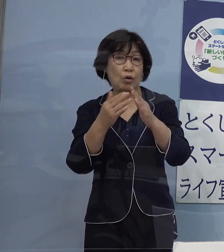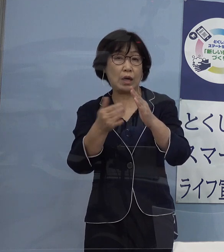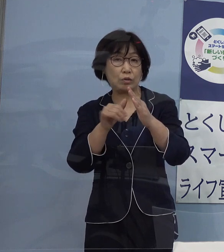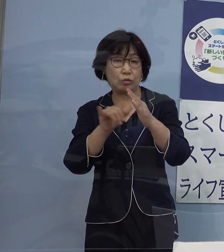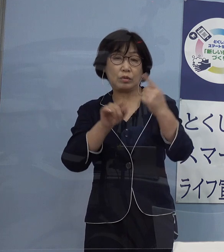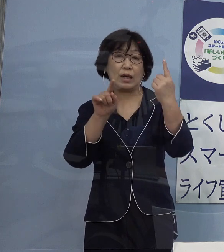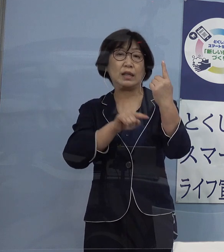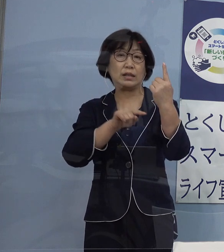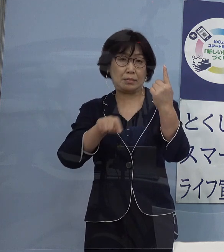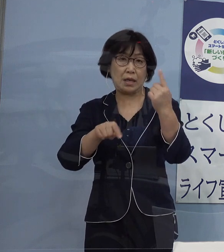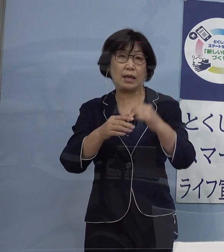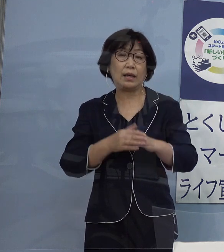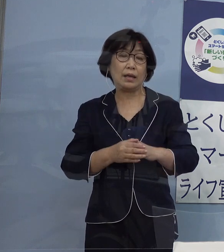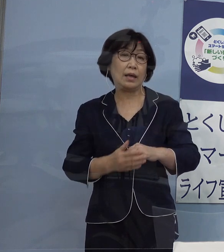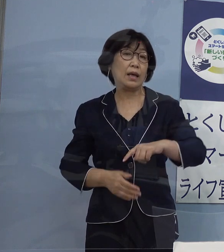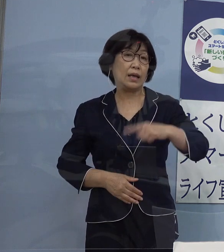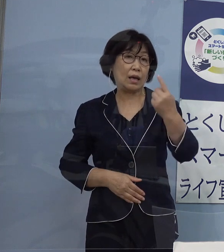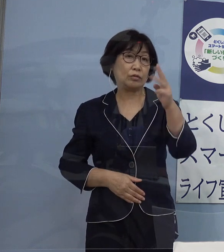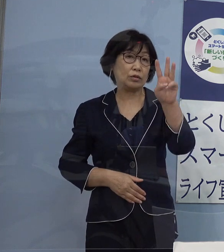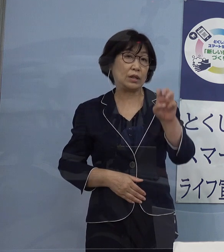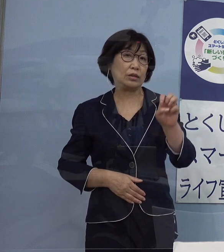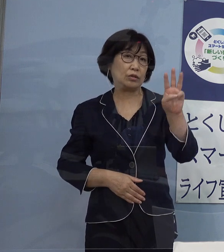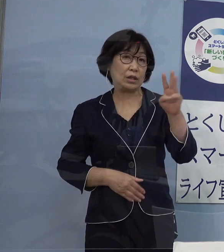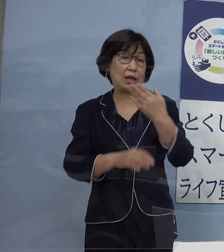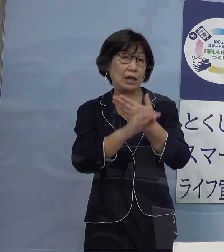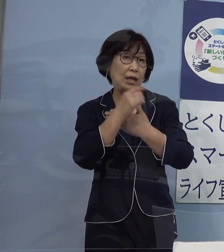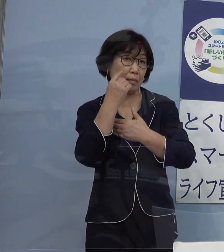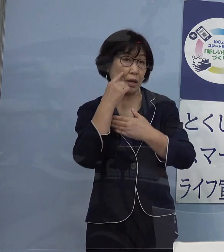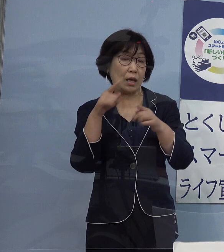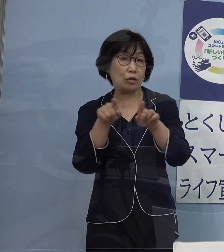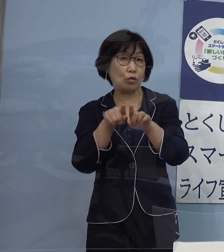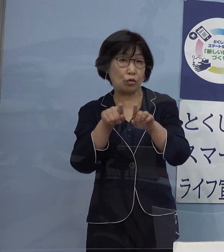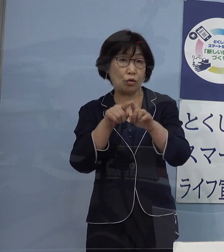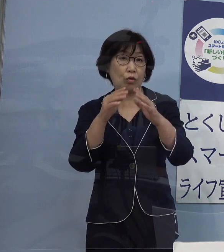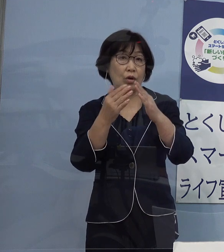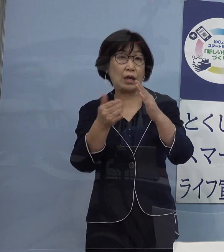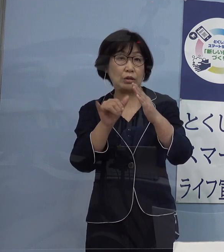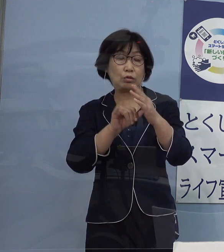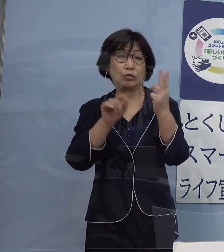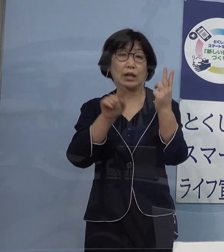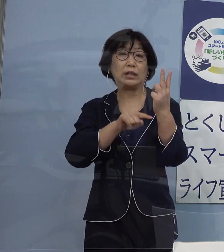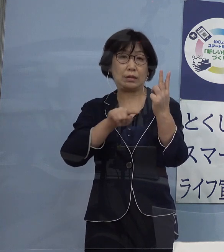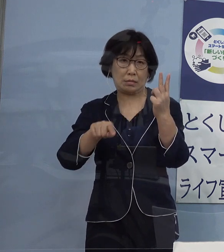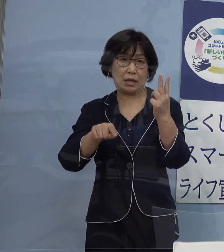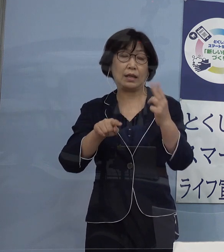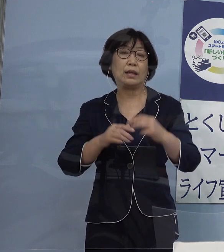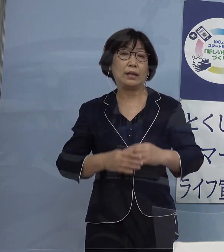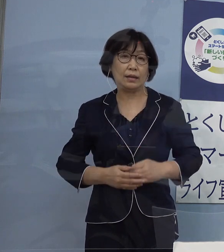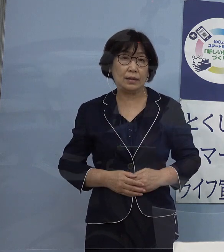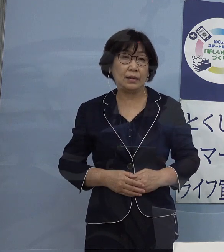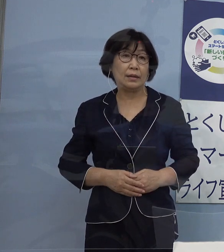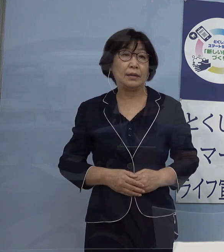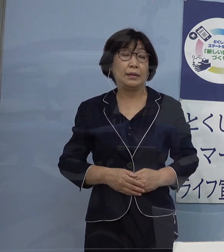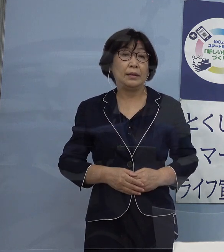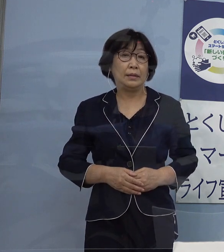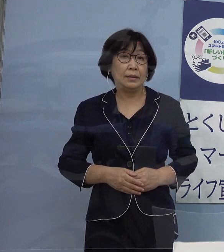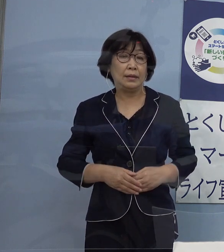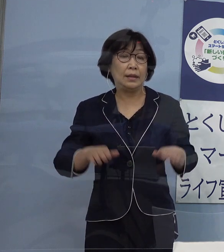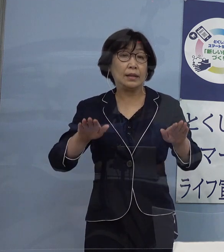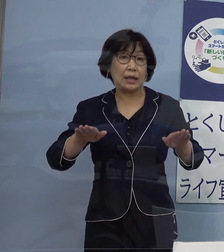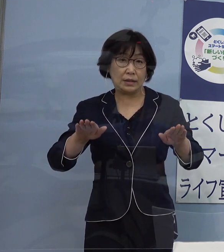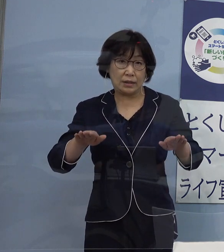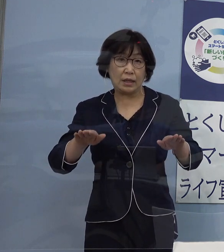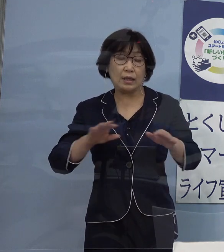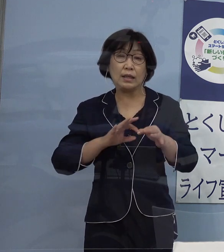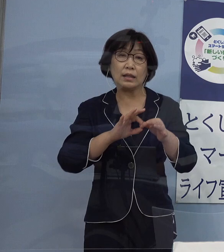名、133例目の方、同居のご家族2名となります。なお現在継